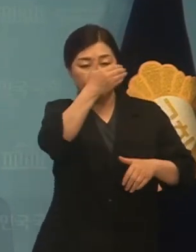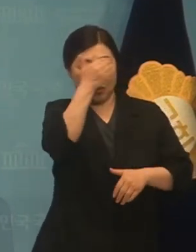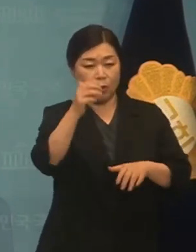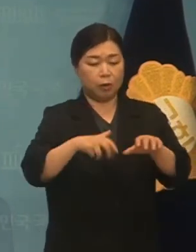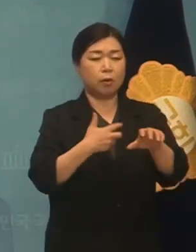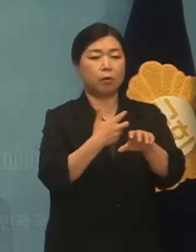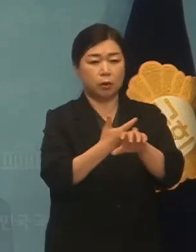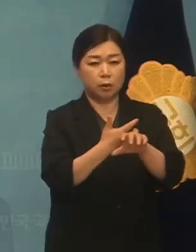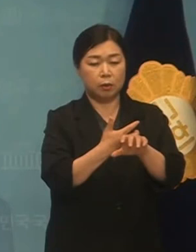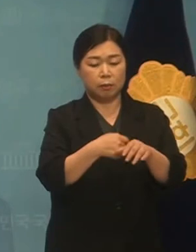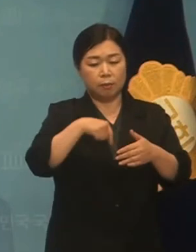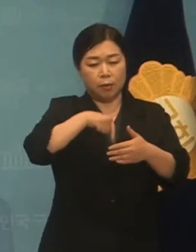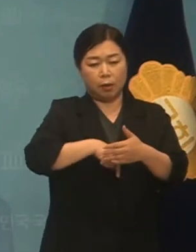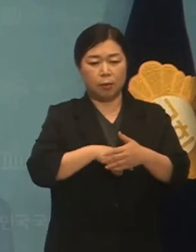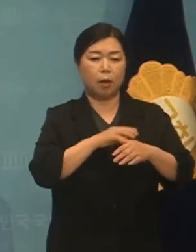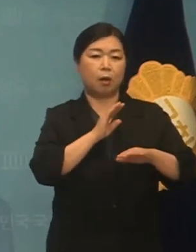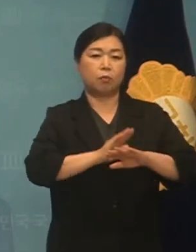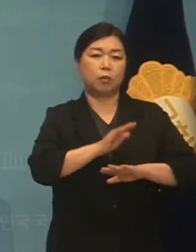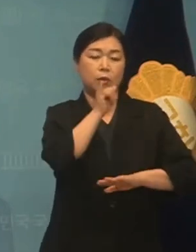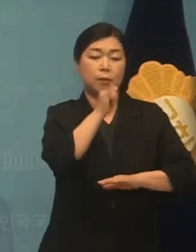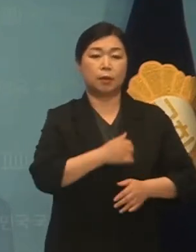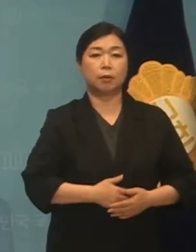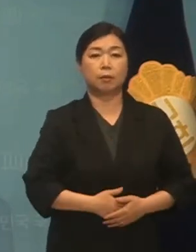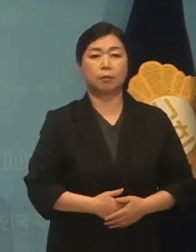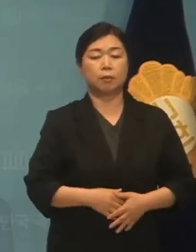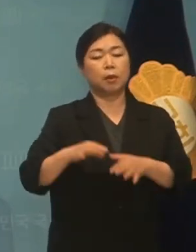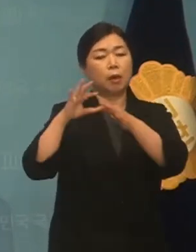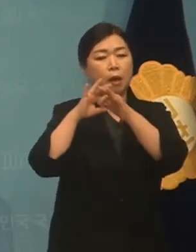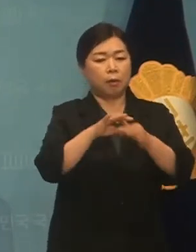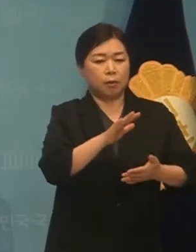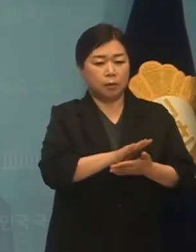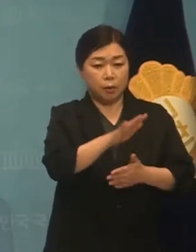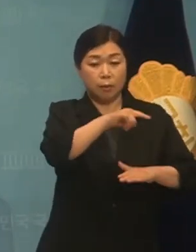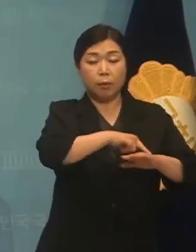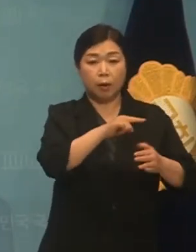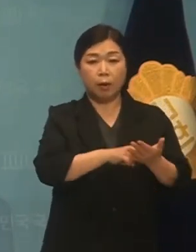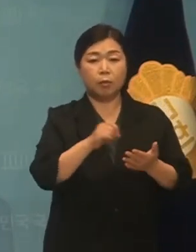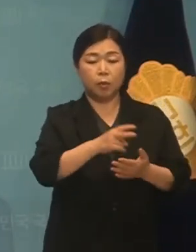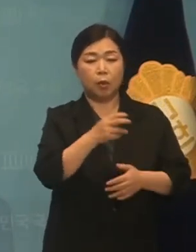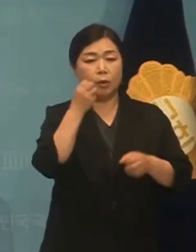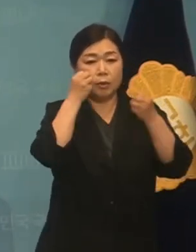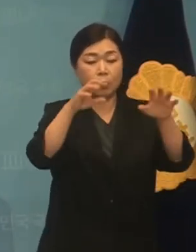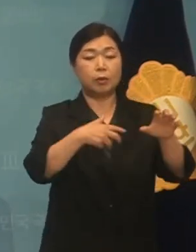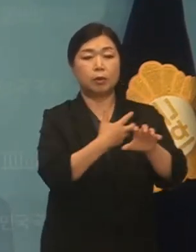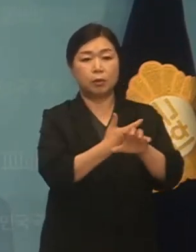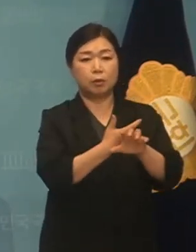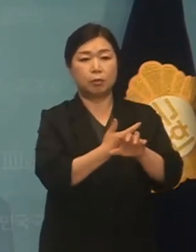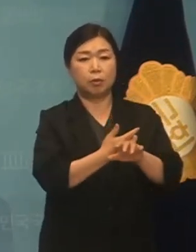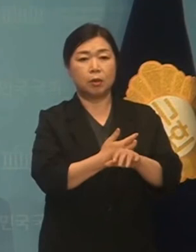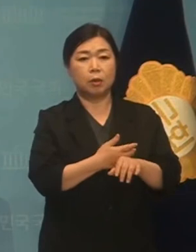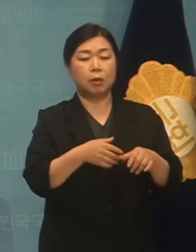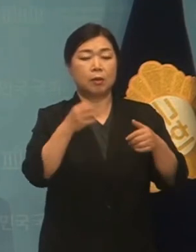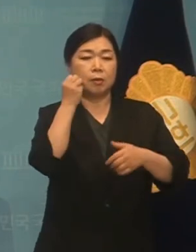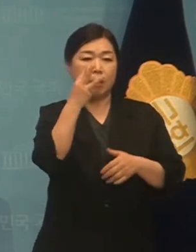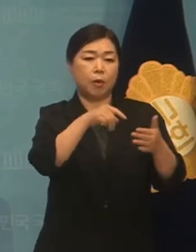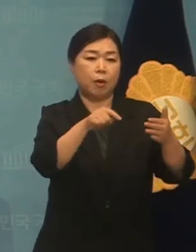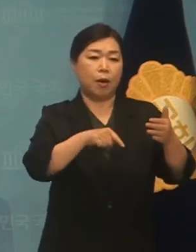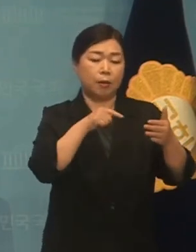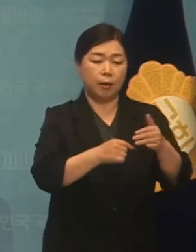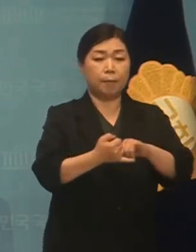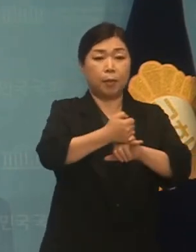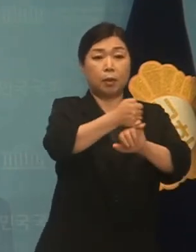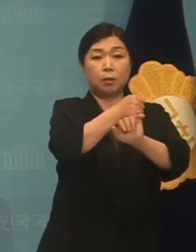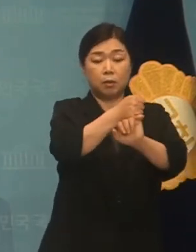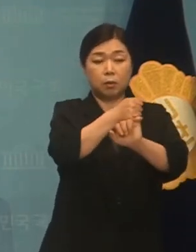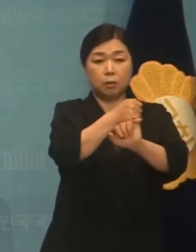혁신을 품고 있습니다. 끊임없는 열정과 혁신으로 3개월 내에